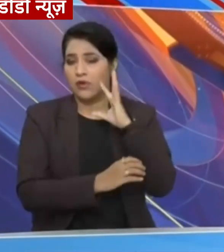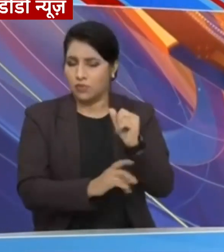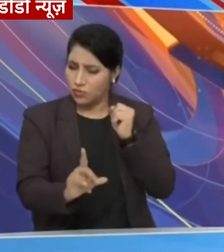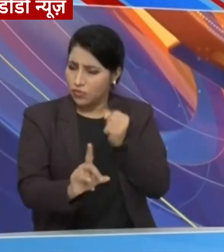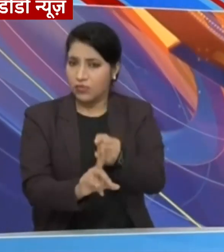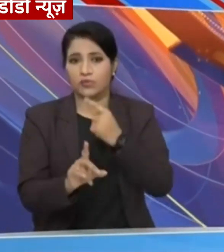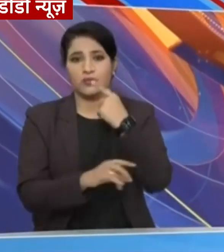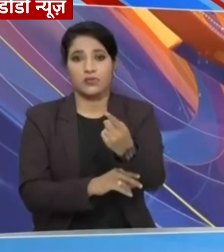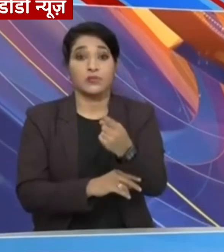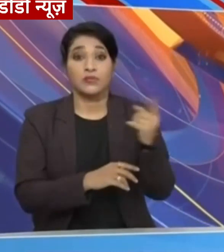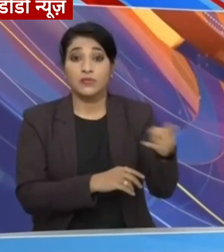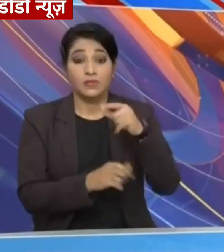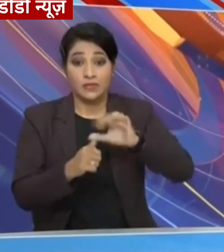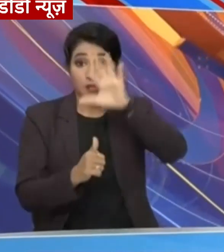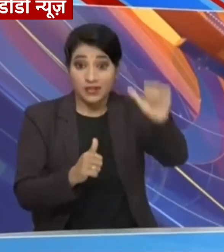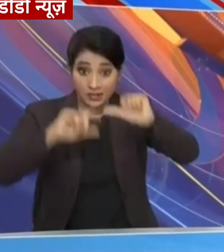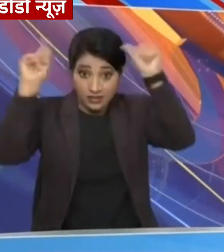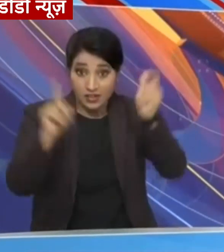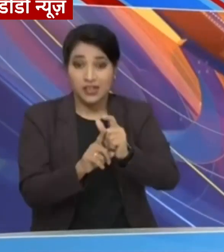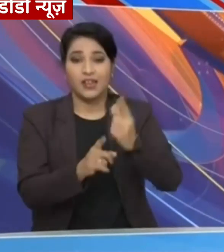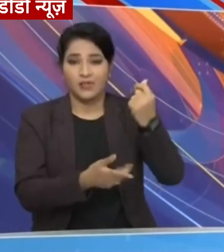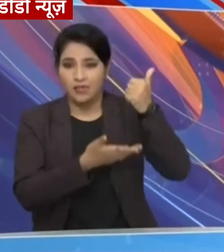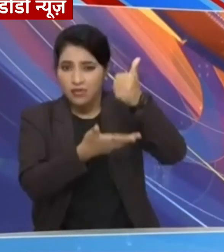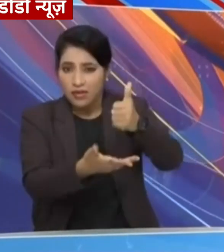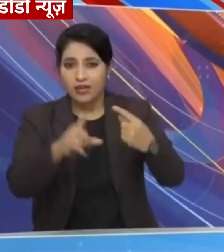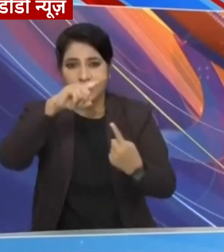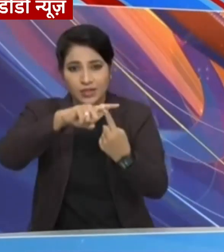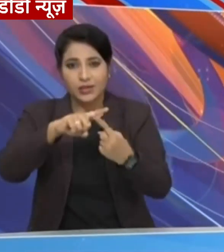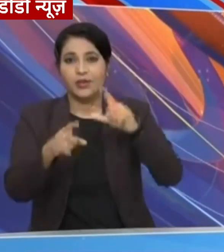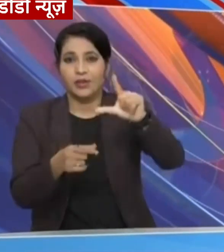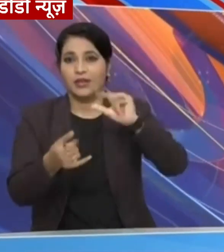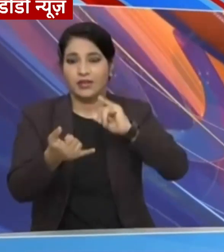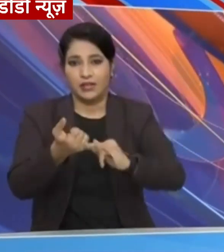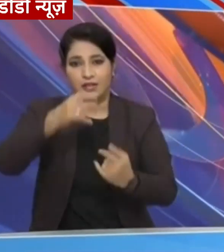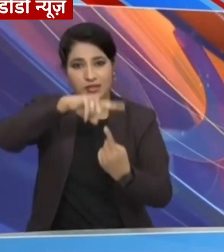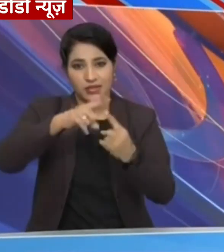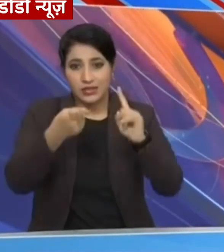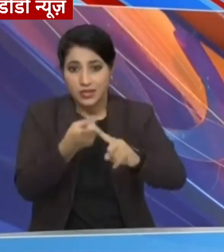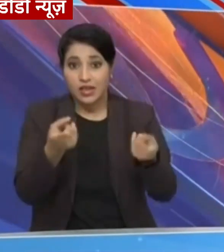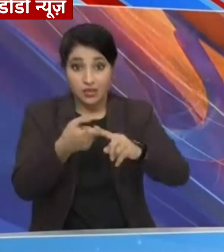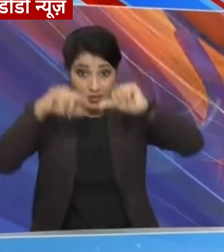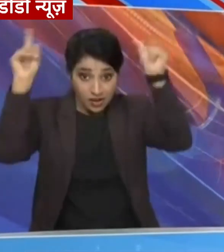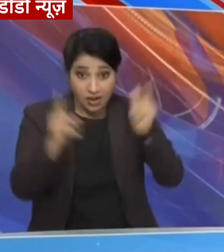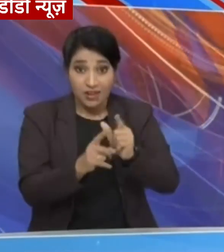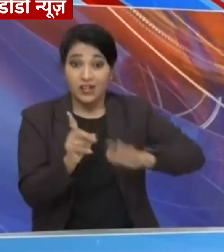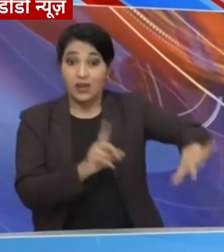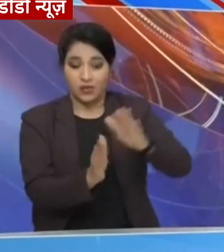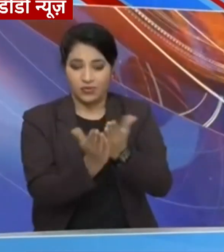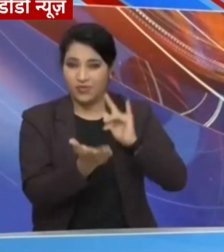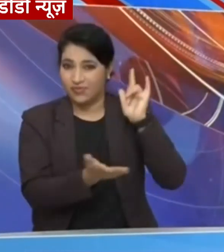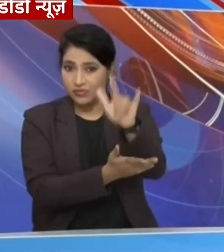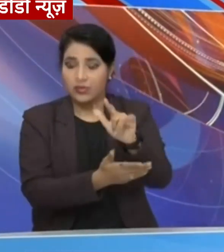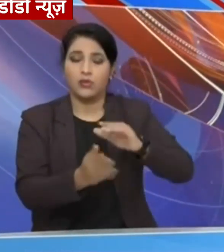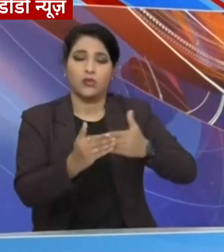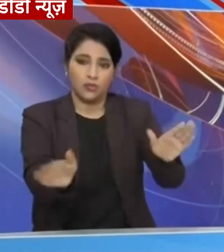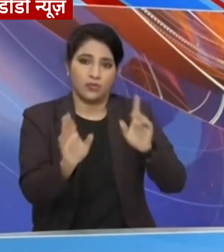जोर दिया। उन्होंने आसियान भारत फंड और तिमोर लेस्ते में भारतीय दूतावास खोलने की घोषणा की।